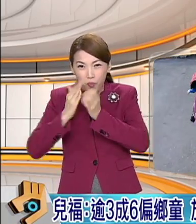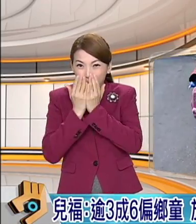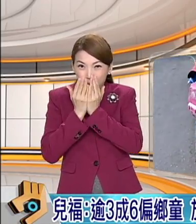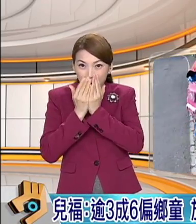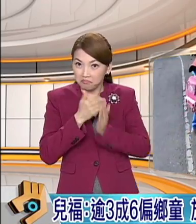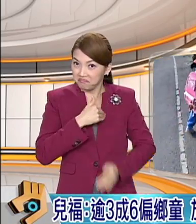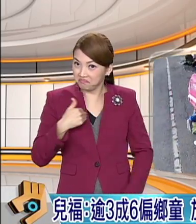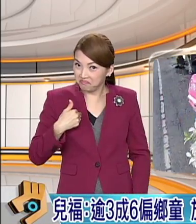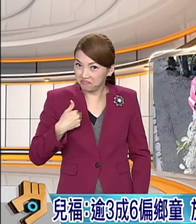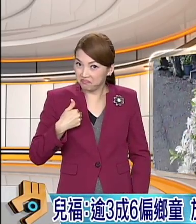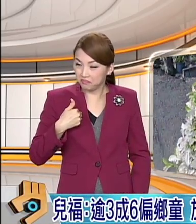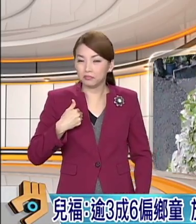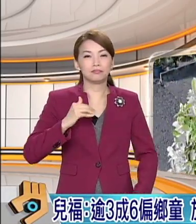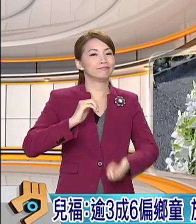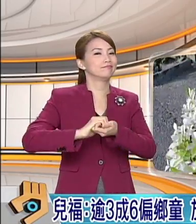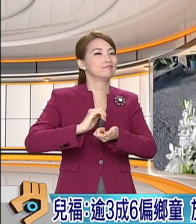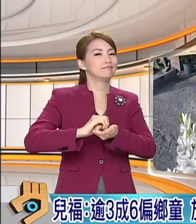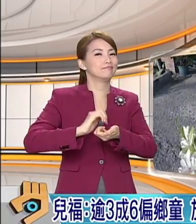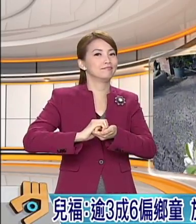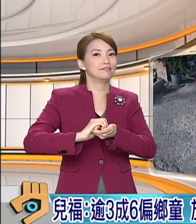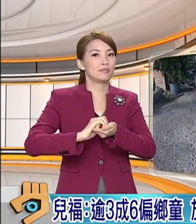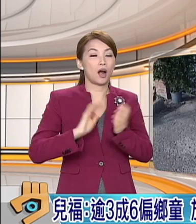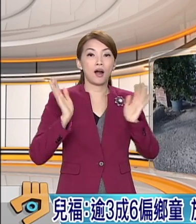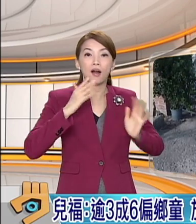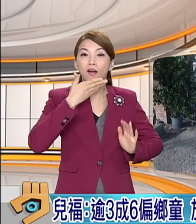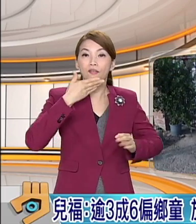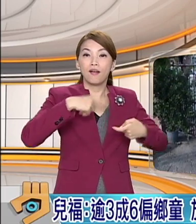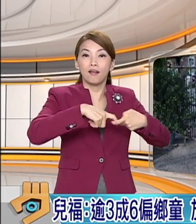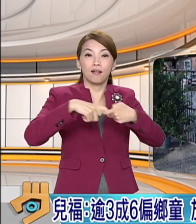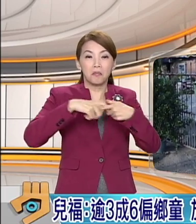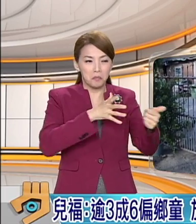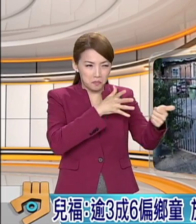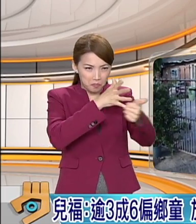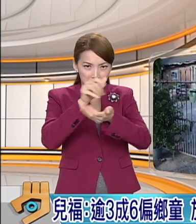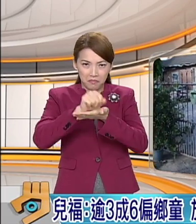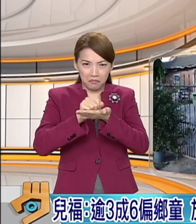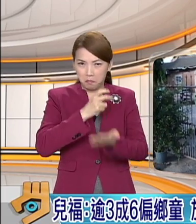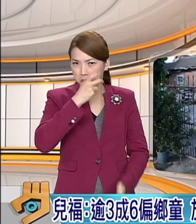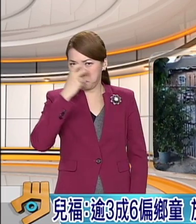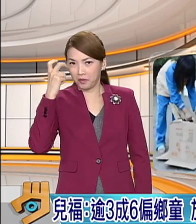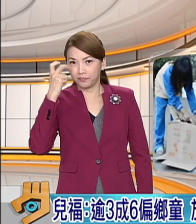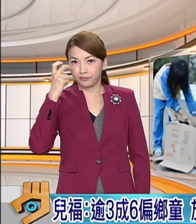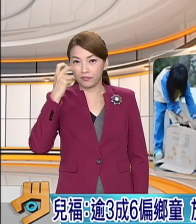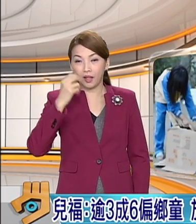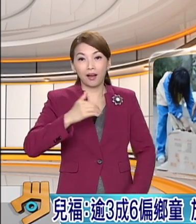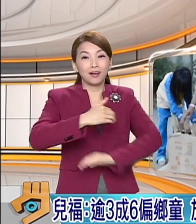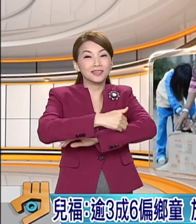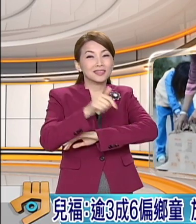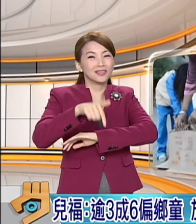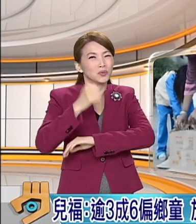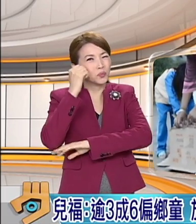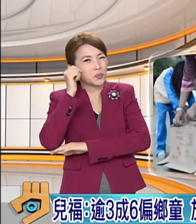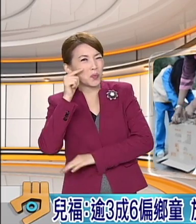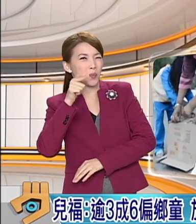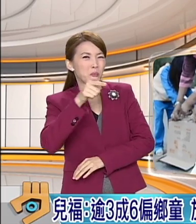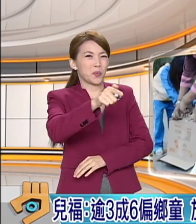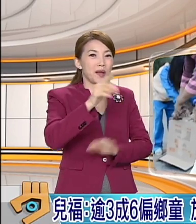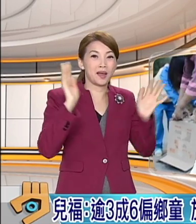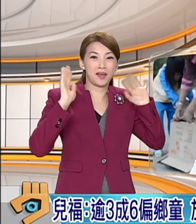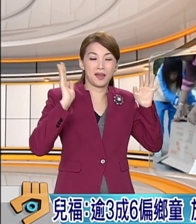习。根据儿福联盟最新调查，有超过36%的偏乡孩子，放学后